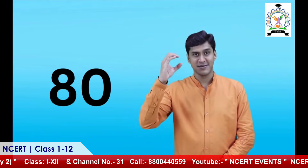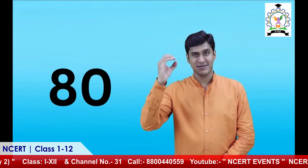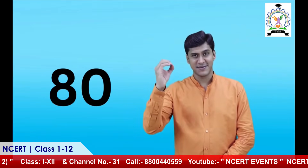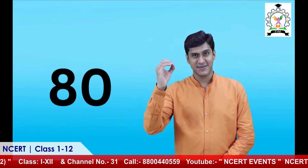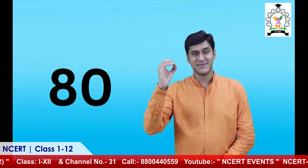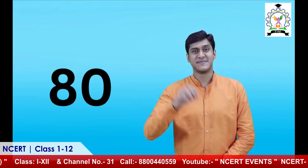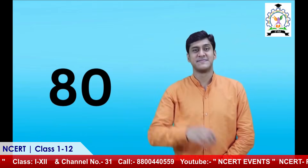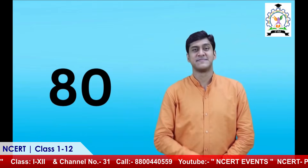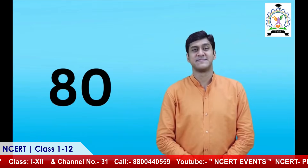80